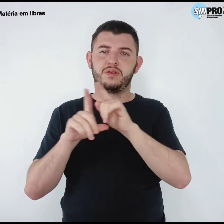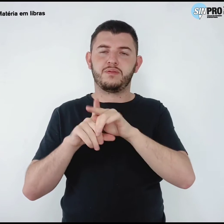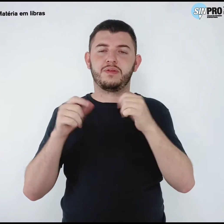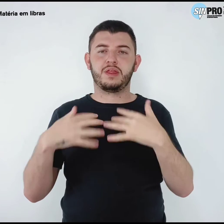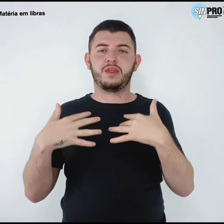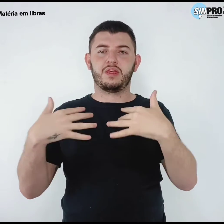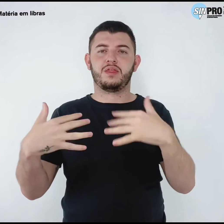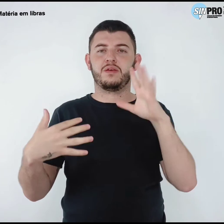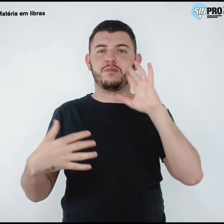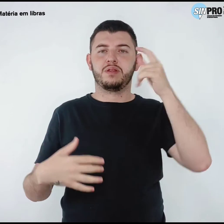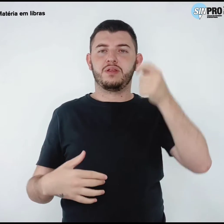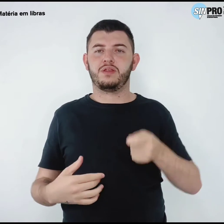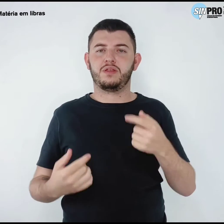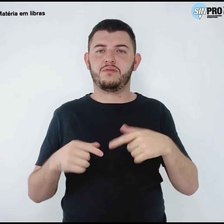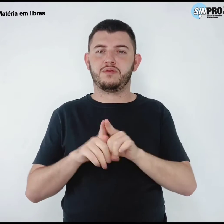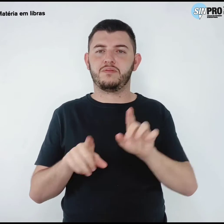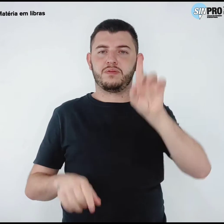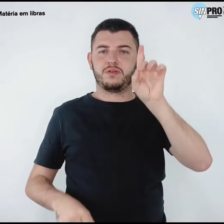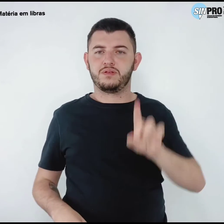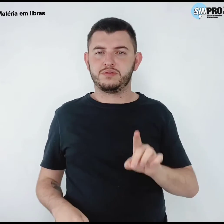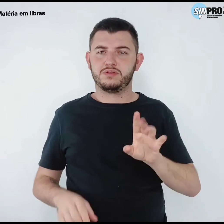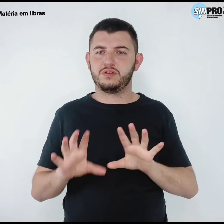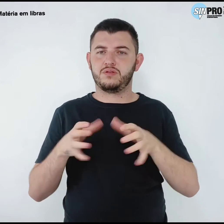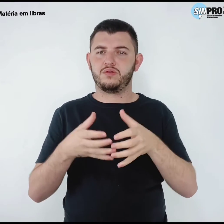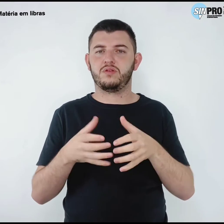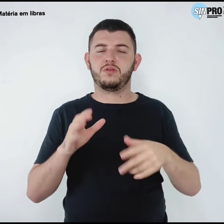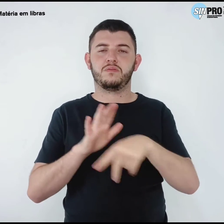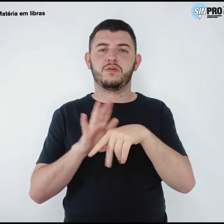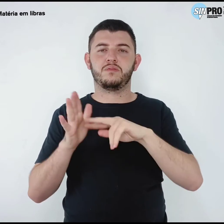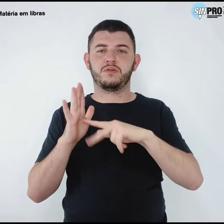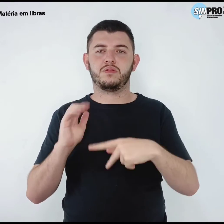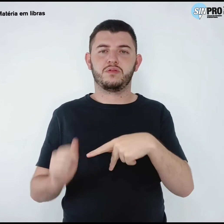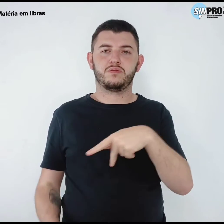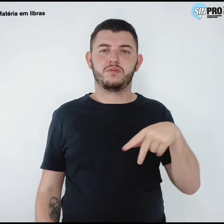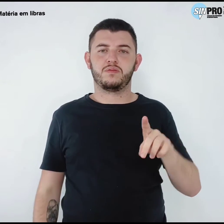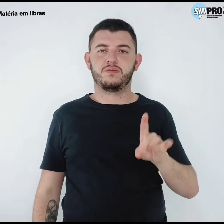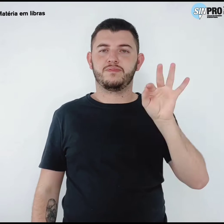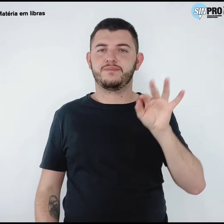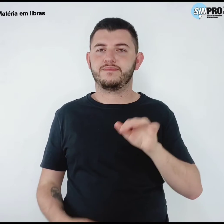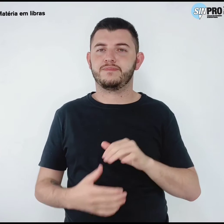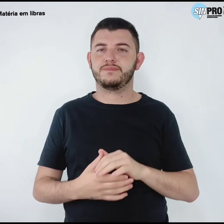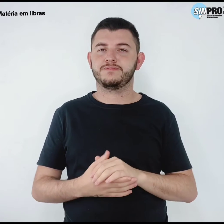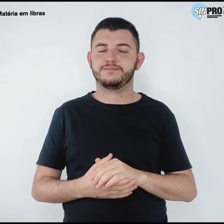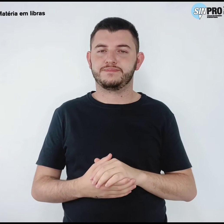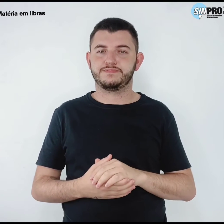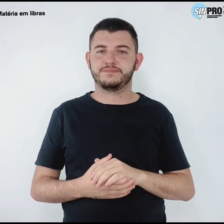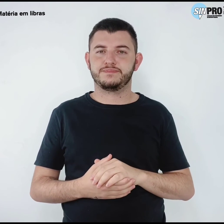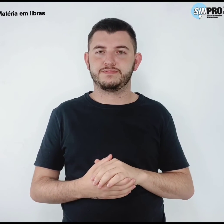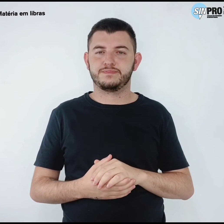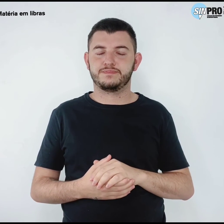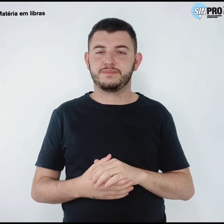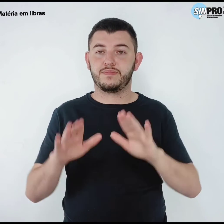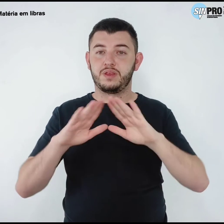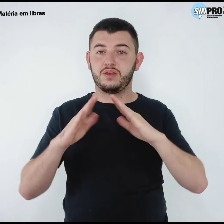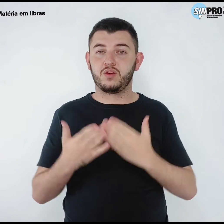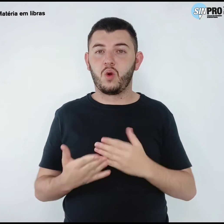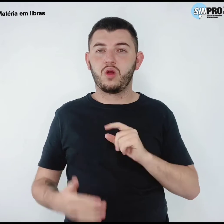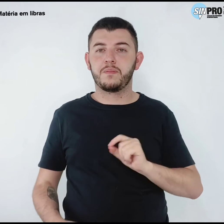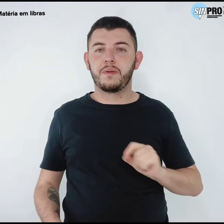Assembleias e da diretoria colegiada do SimproDF. Cada unidade escolar